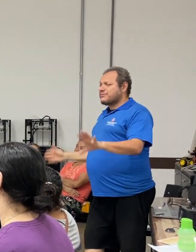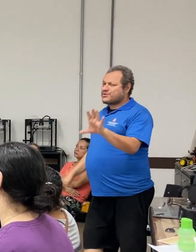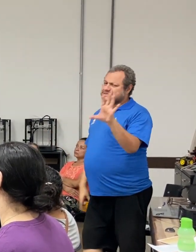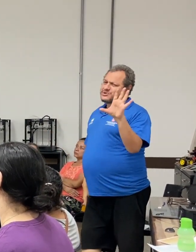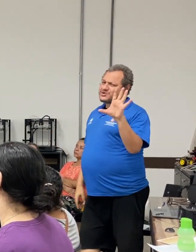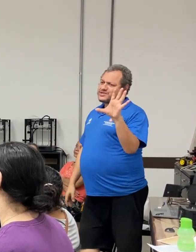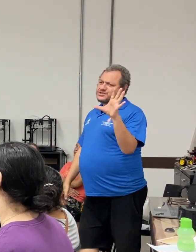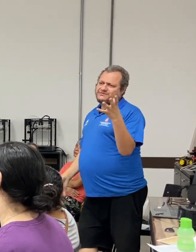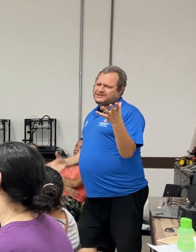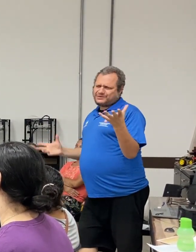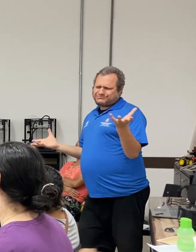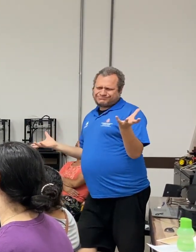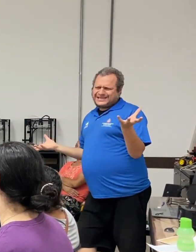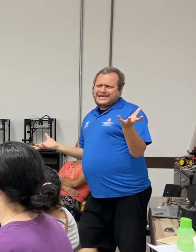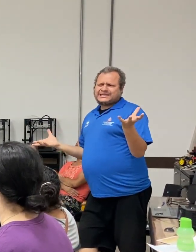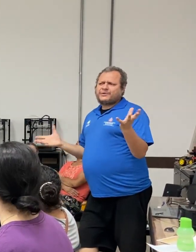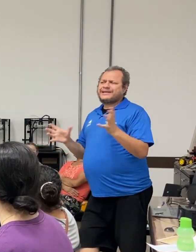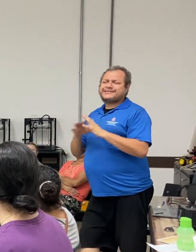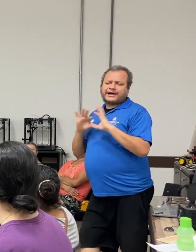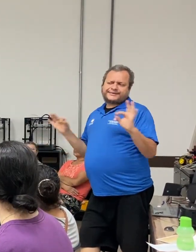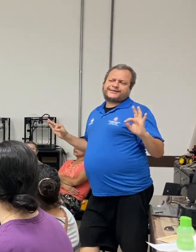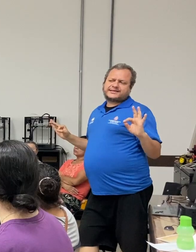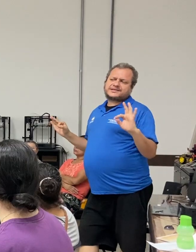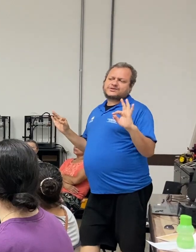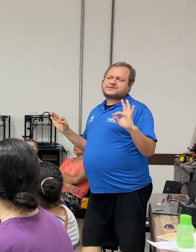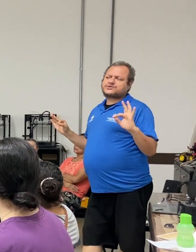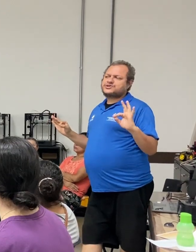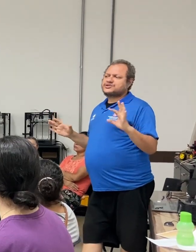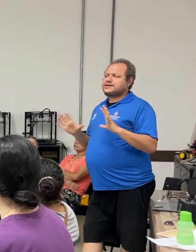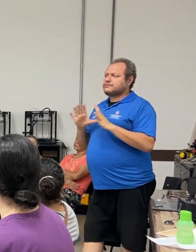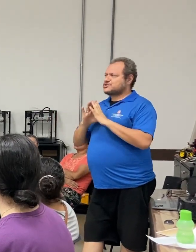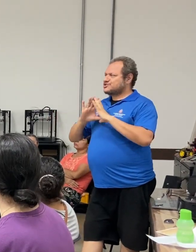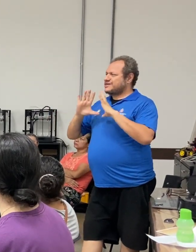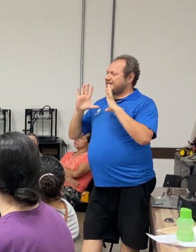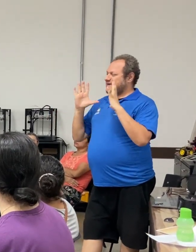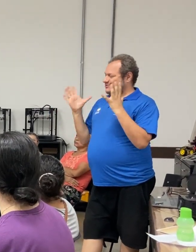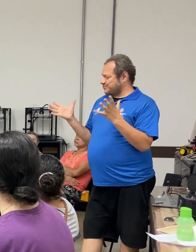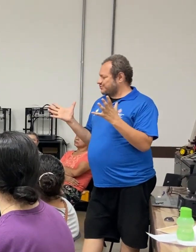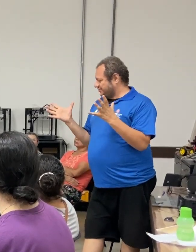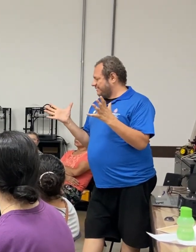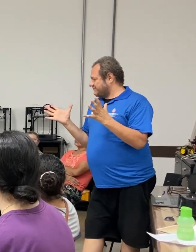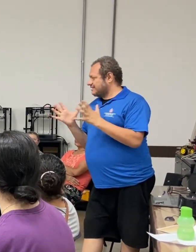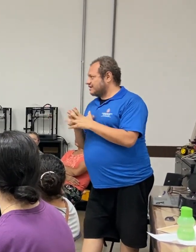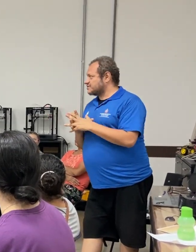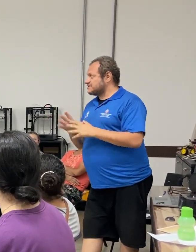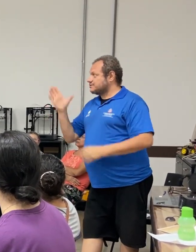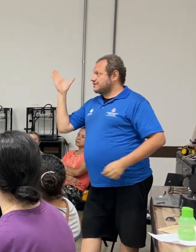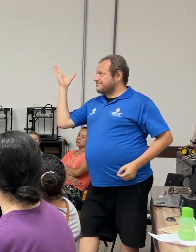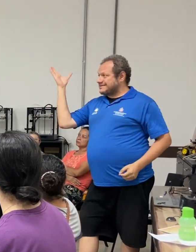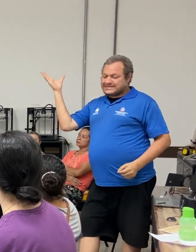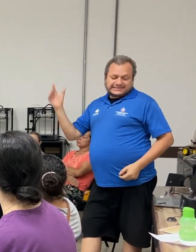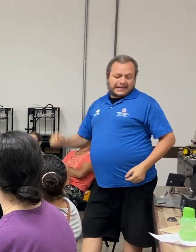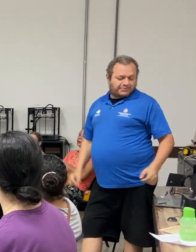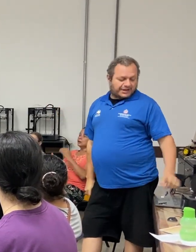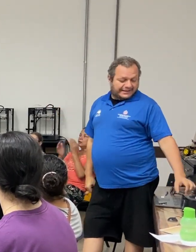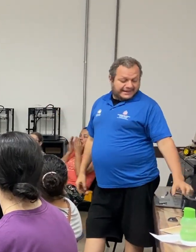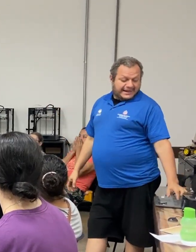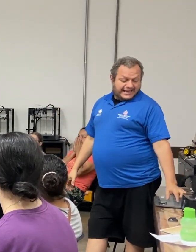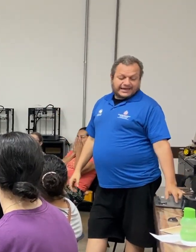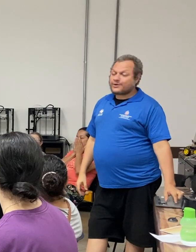coisa pejorativa, não. Não é nada interessante dizer hoje em dia é surdo, né? Então, essa coisa toda, mas nessa época era